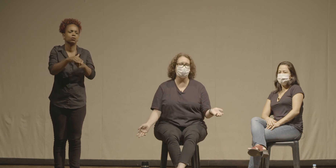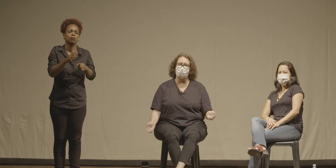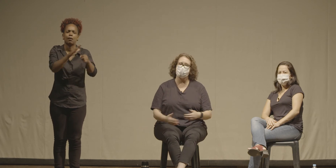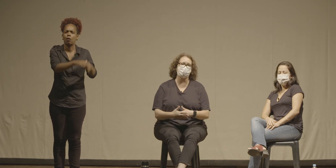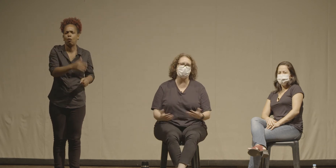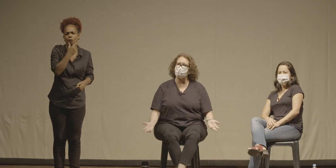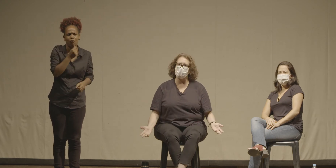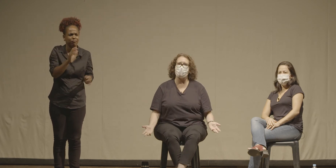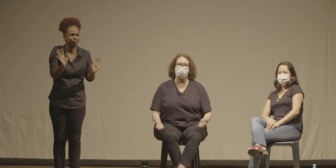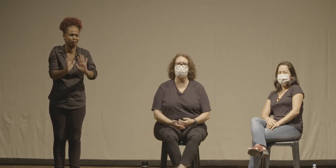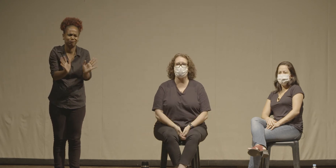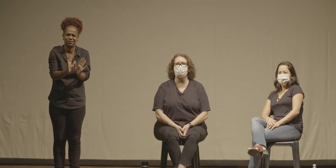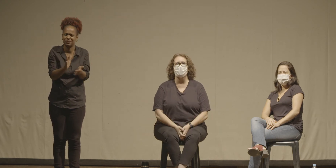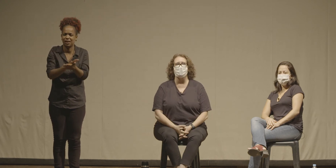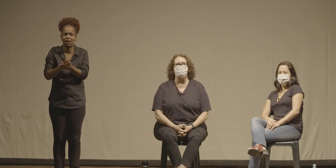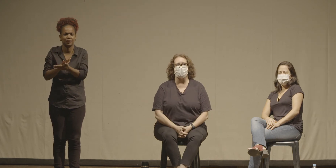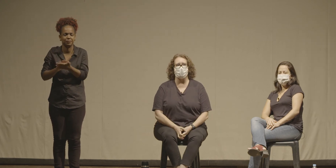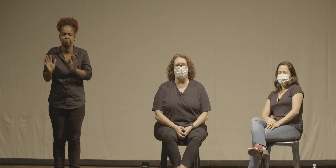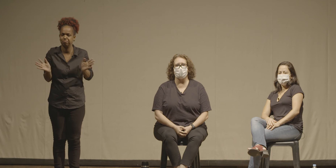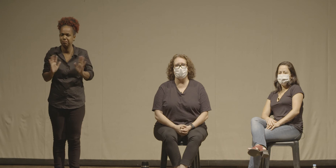ou etc. Eu acho isso tudo